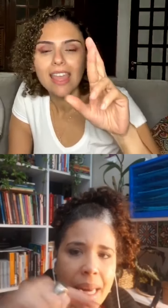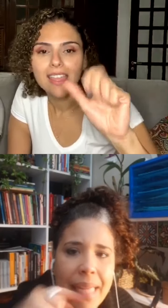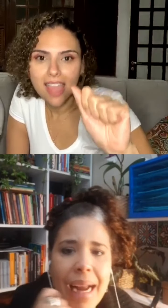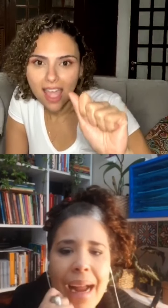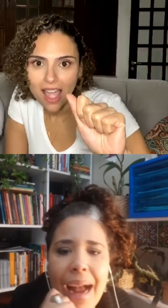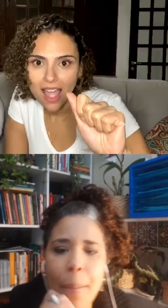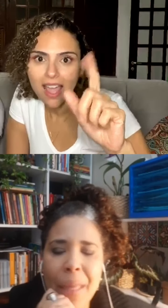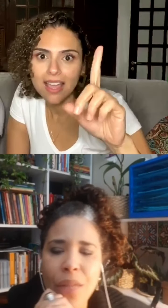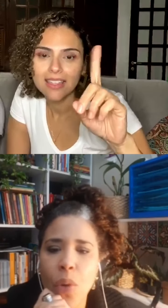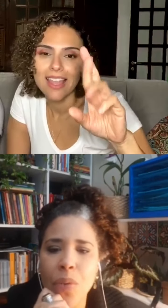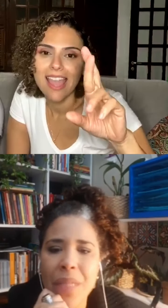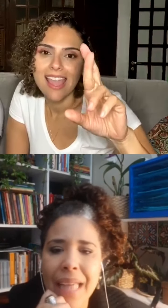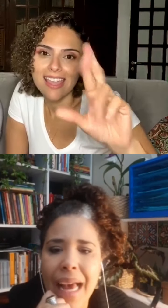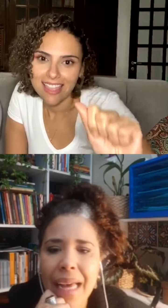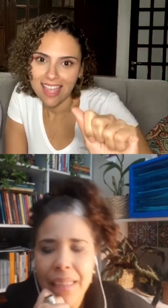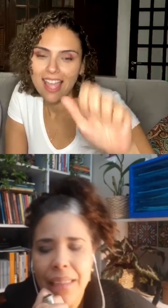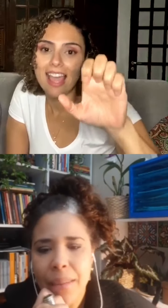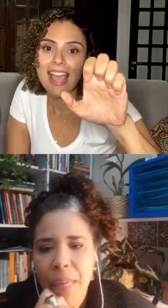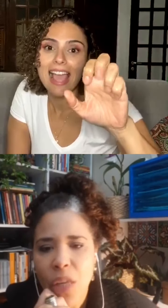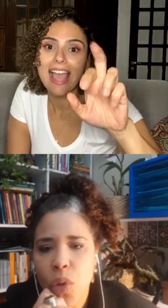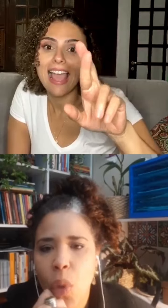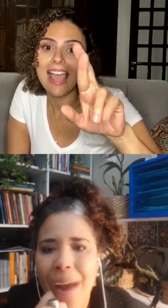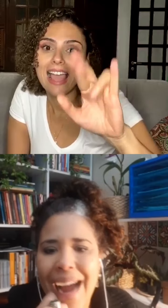letra K, Mendonça